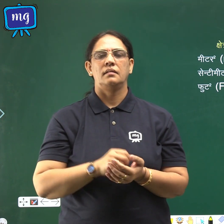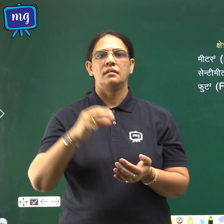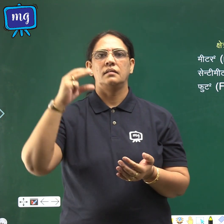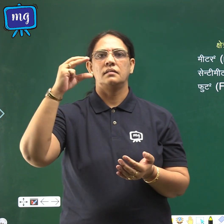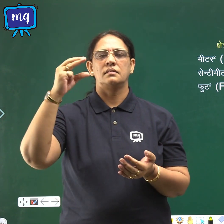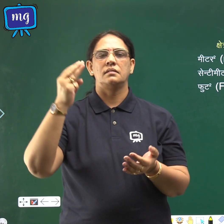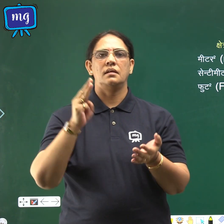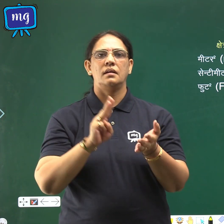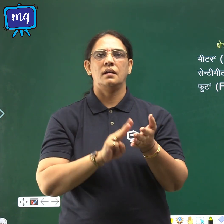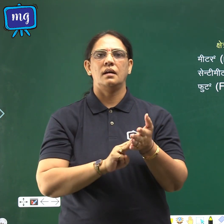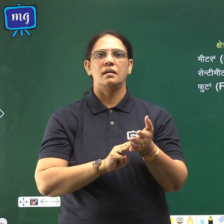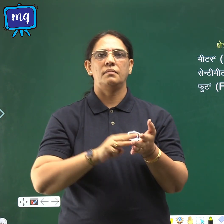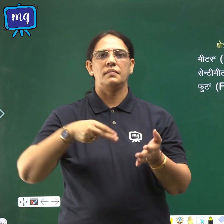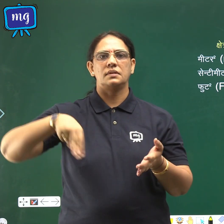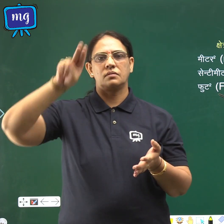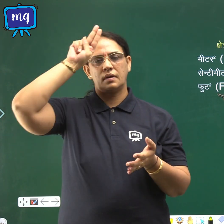सेंटीमीटर स्क्वायर सी एम स्क्वायर,